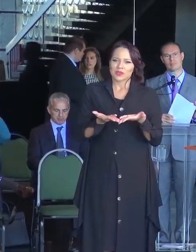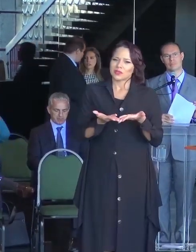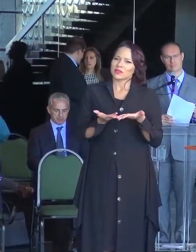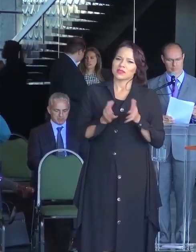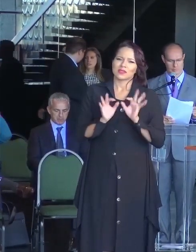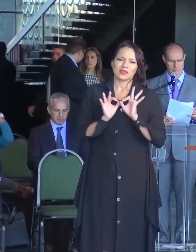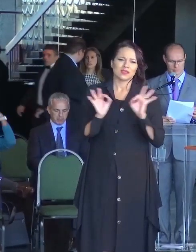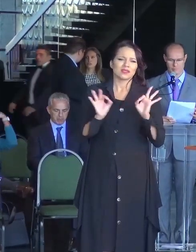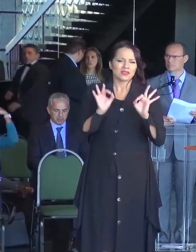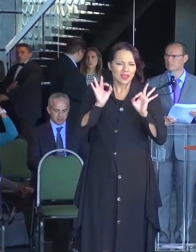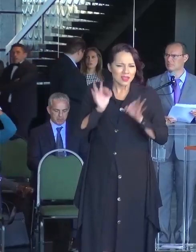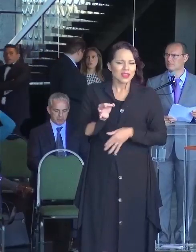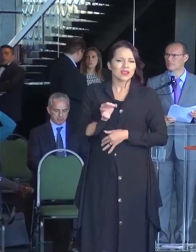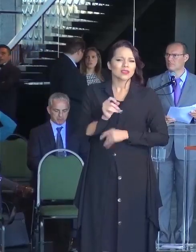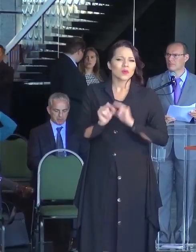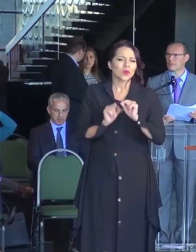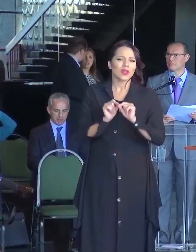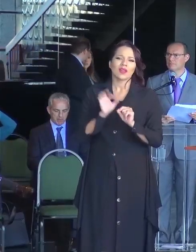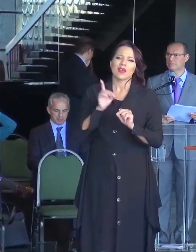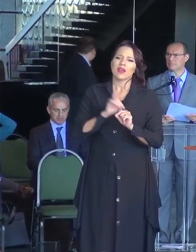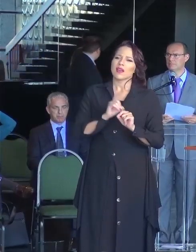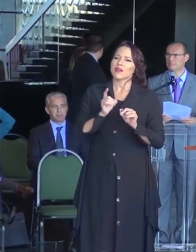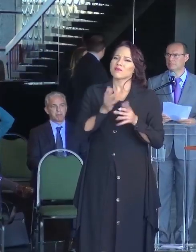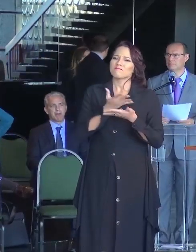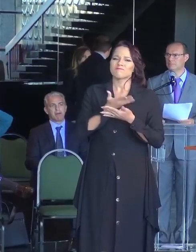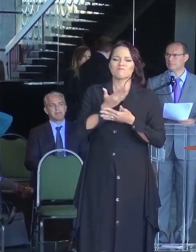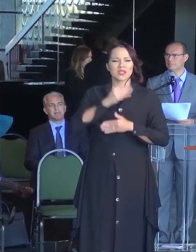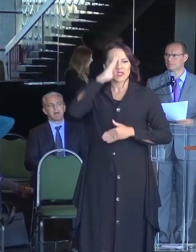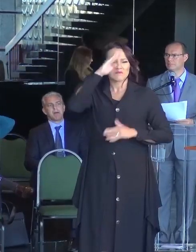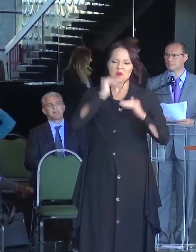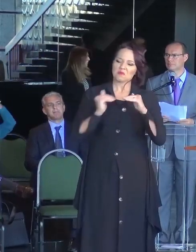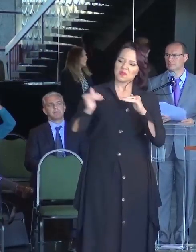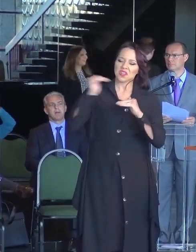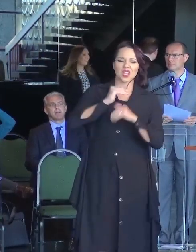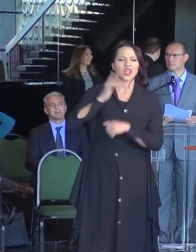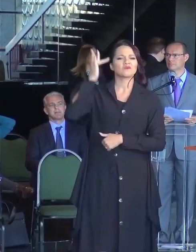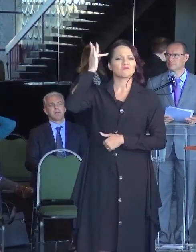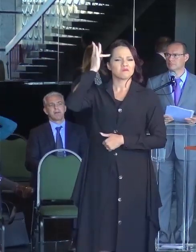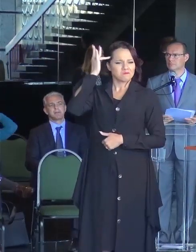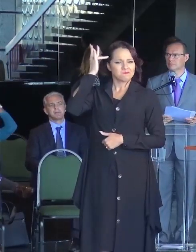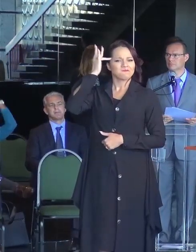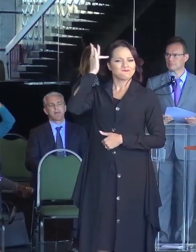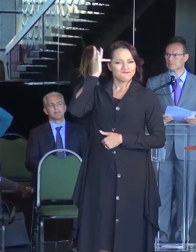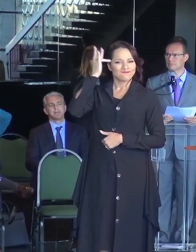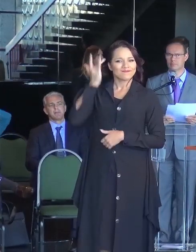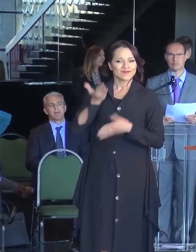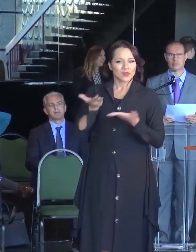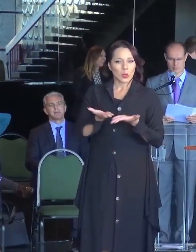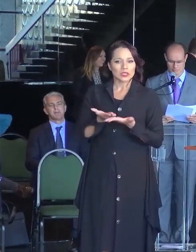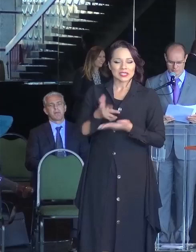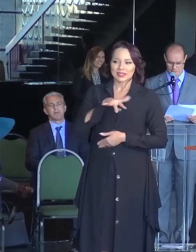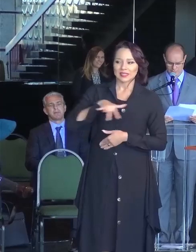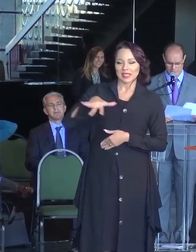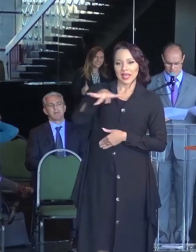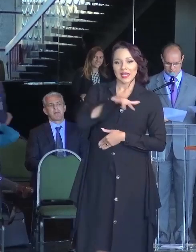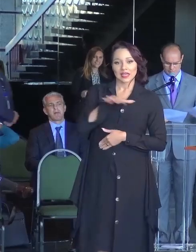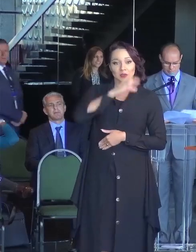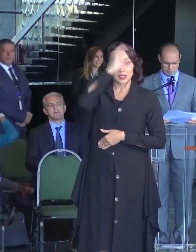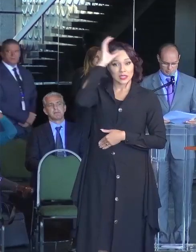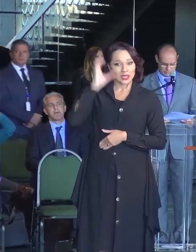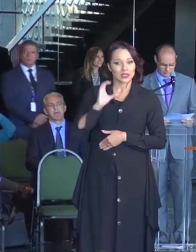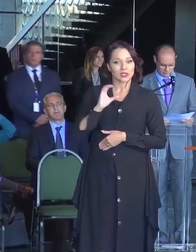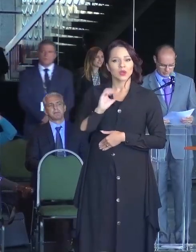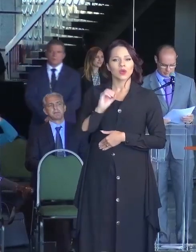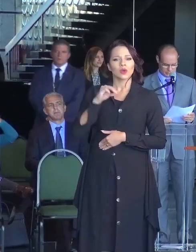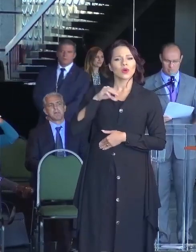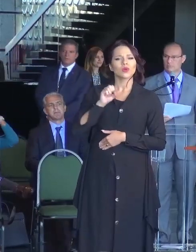perdoem, mas sem dúvida alguma, a maior autoridade intelectual no segmento do consumidor